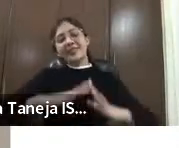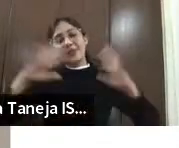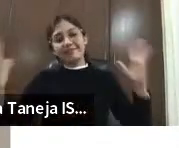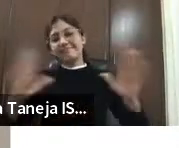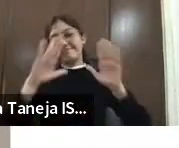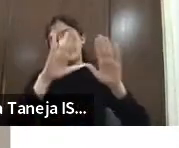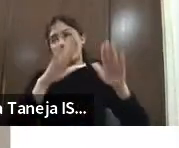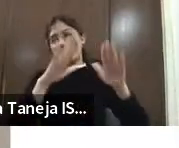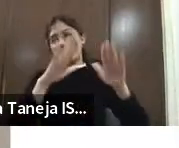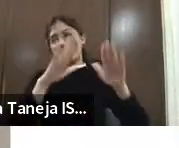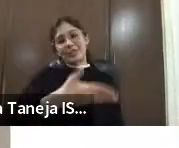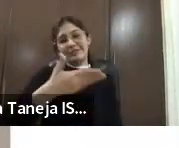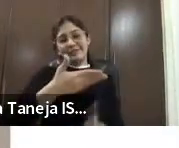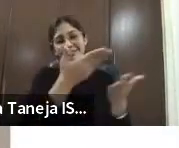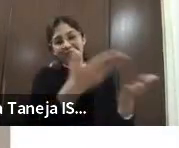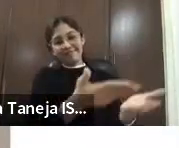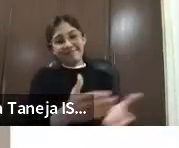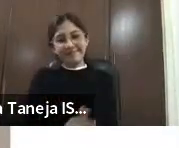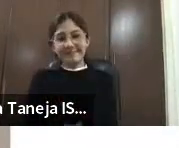आपको।